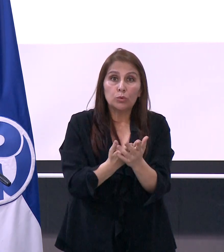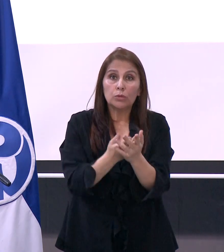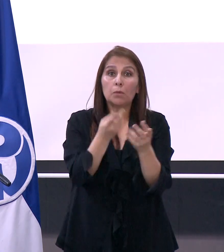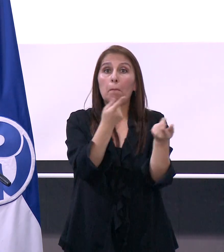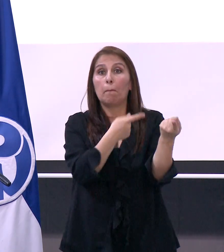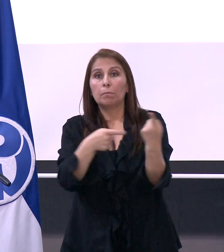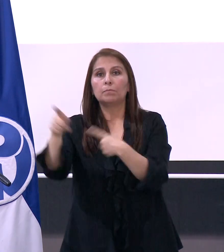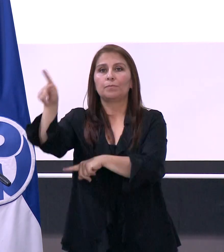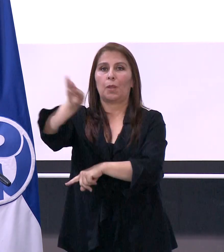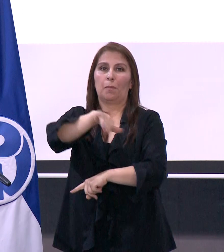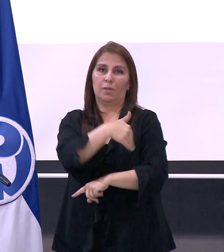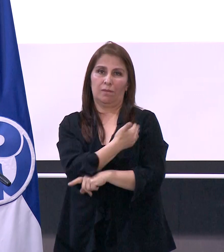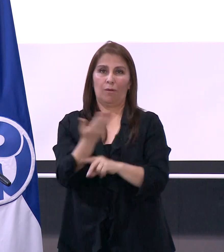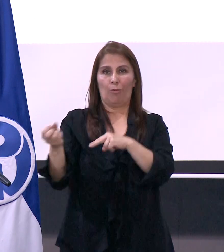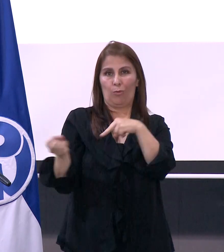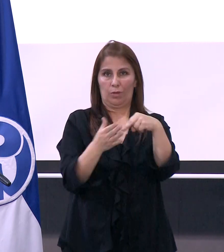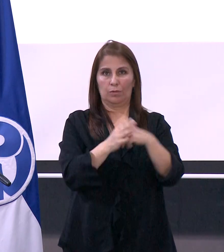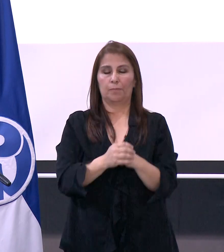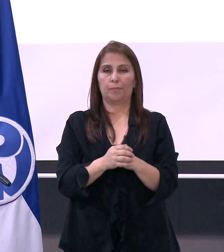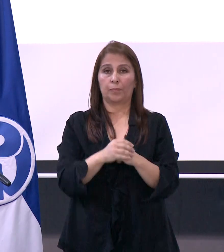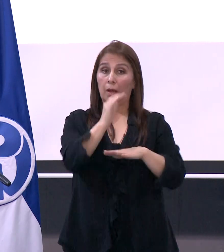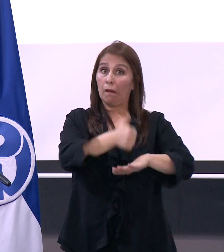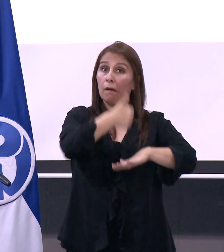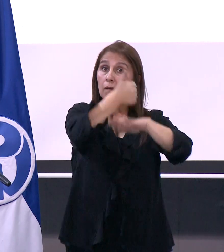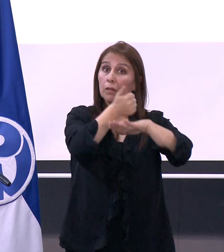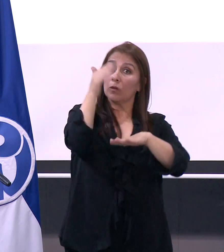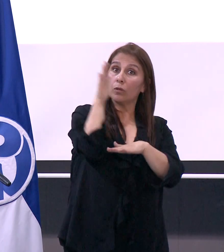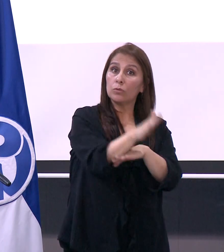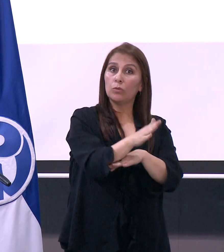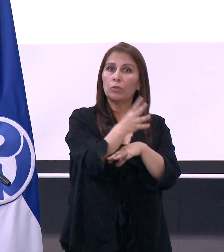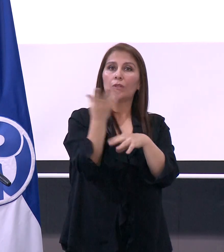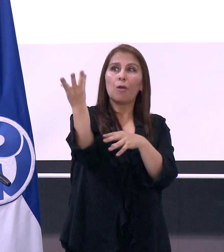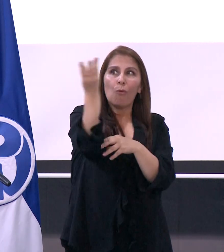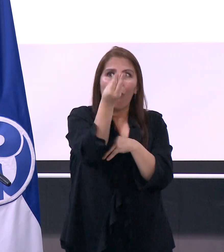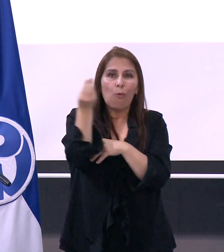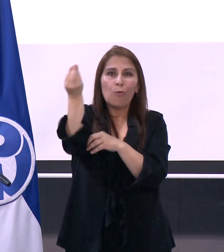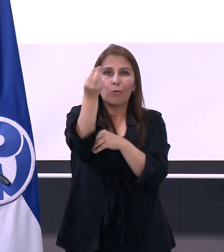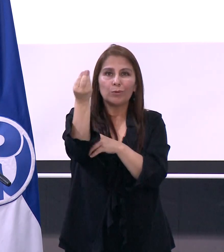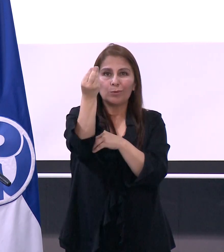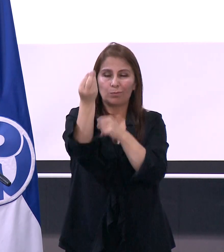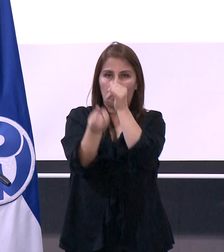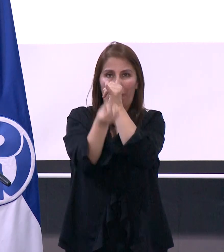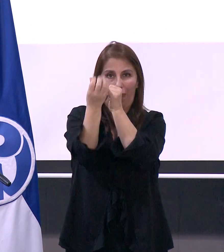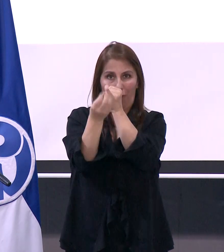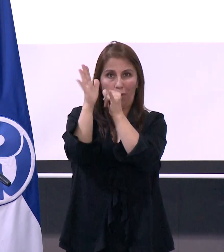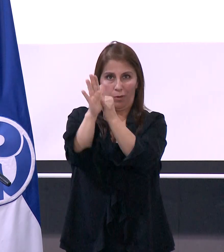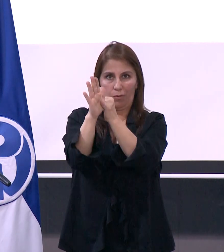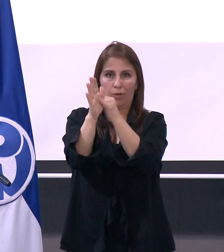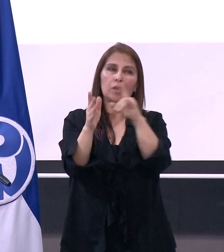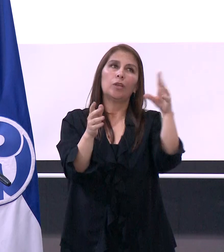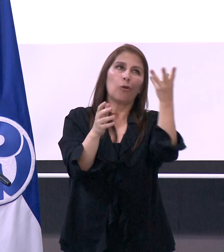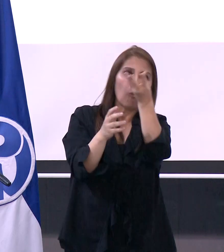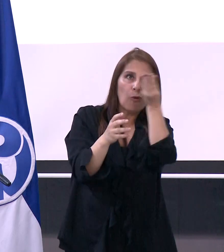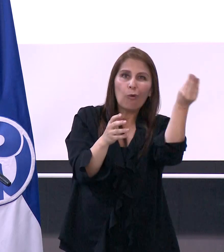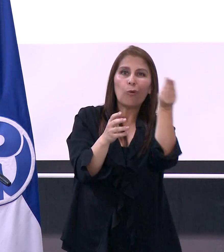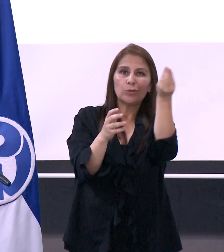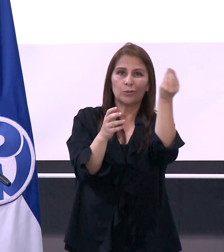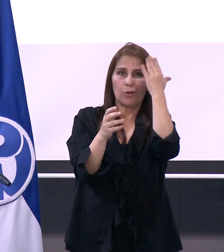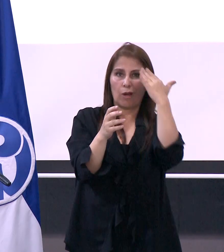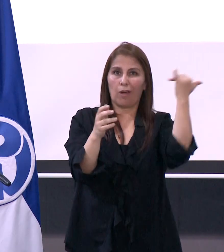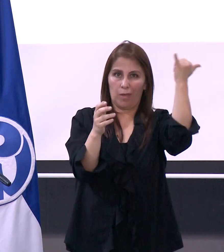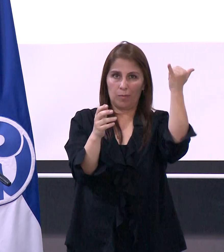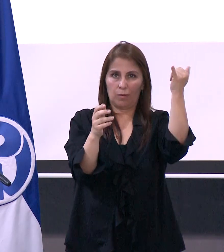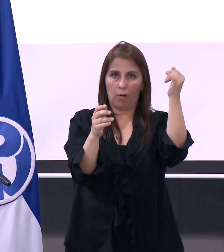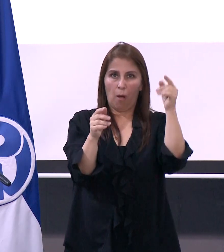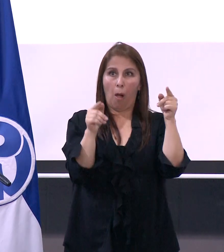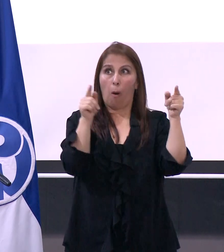de hecho la rectora irene jara tenía con un consejo pedagógico además del consejo académico del que hacían